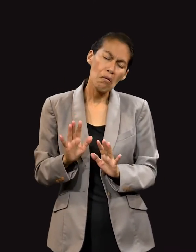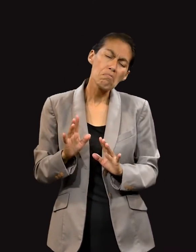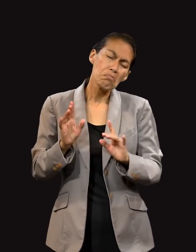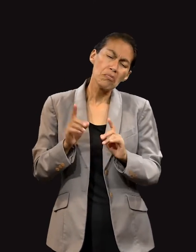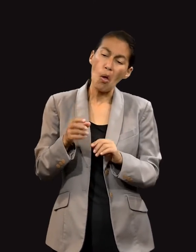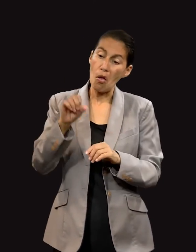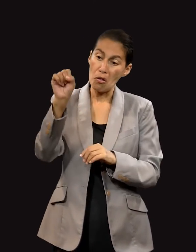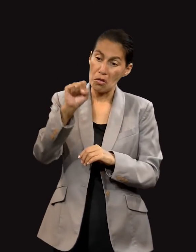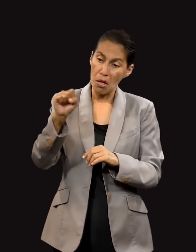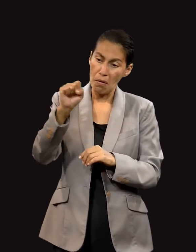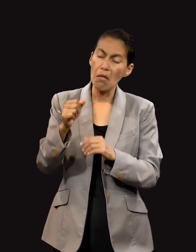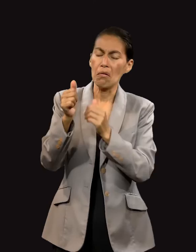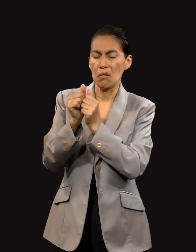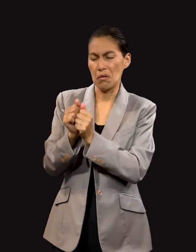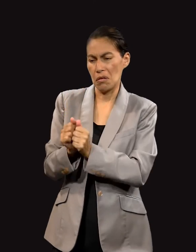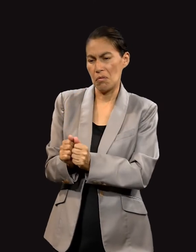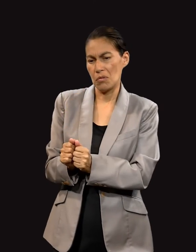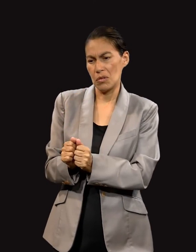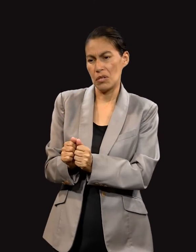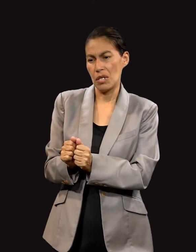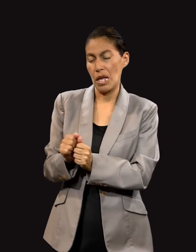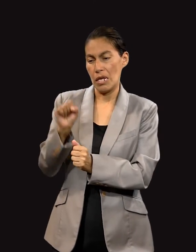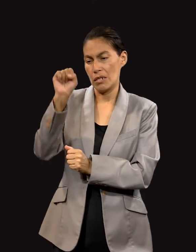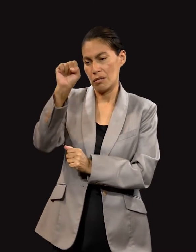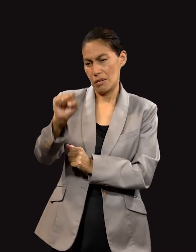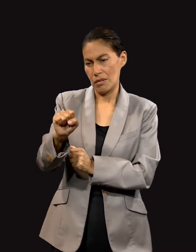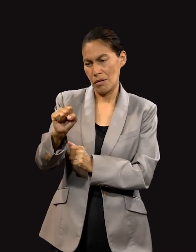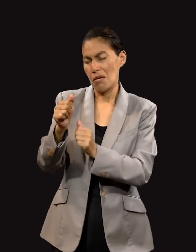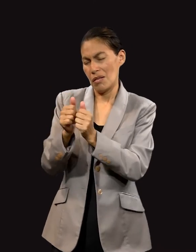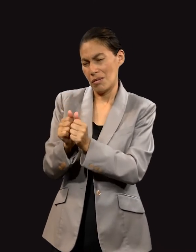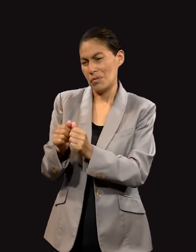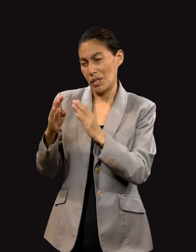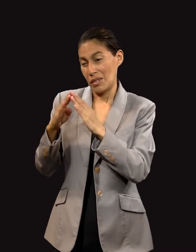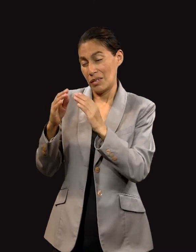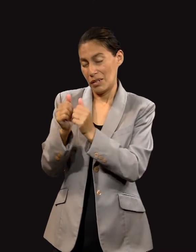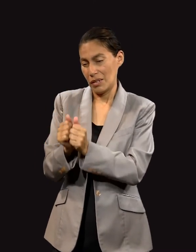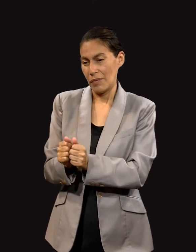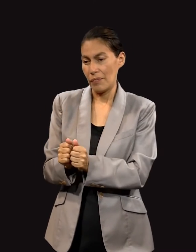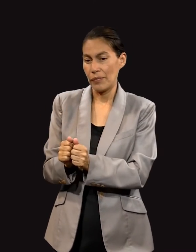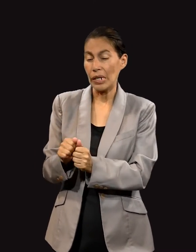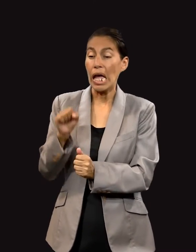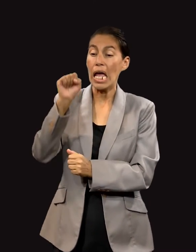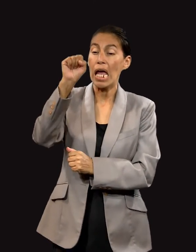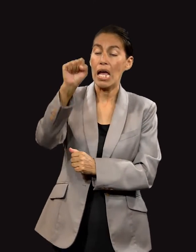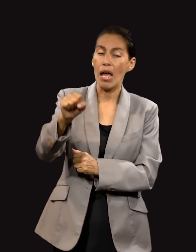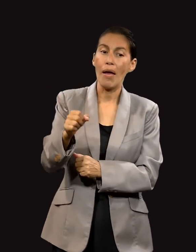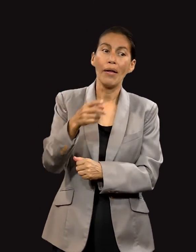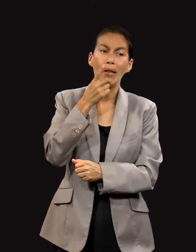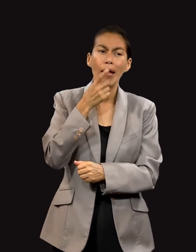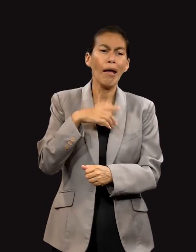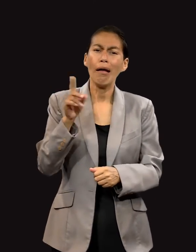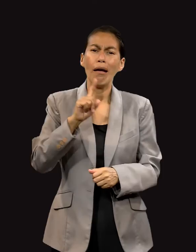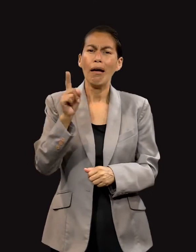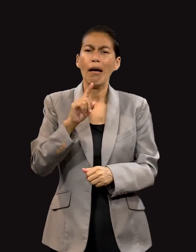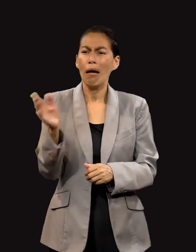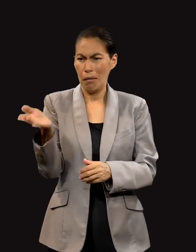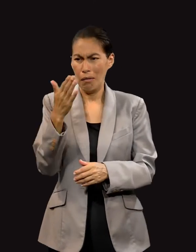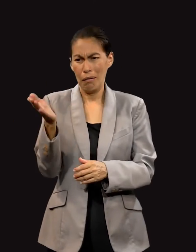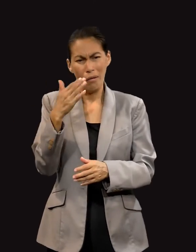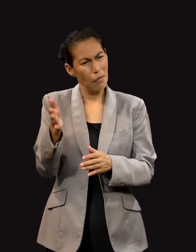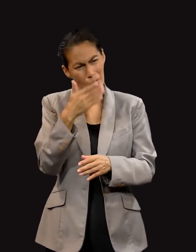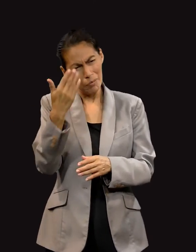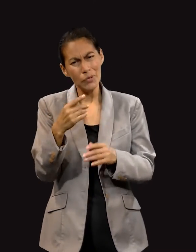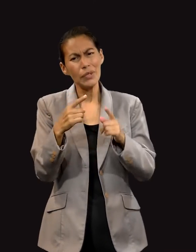ya estuvimos yendo. Así es. Es muy importante el compañerismo. Sí. La comunión de amor entre